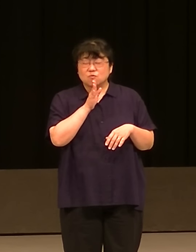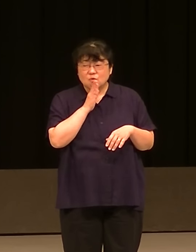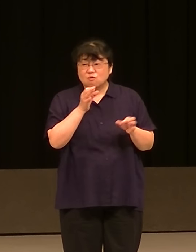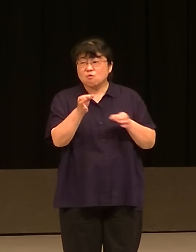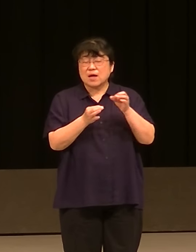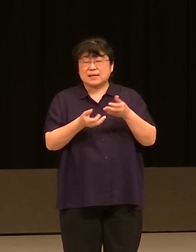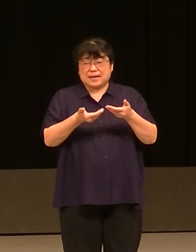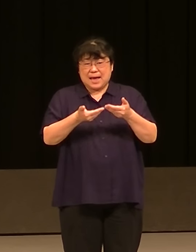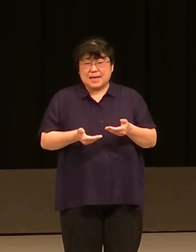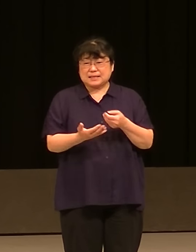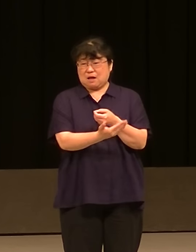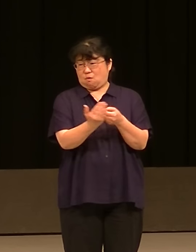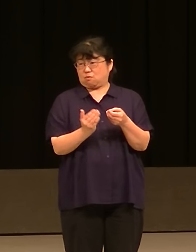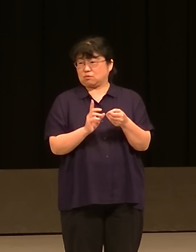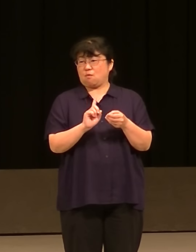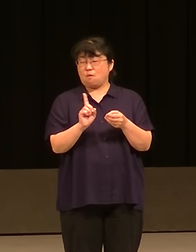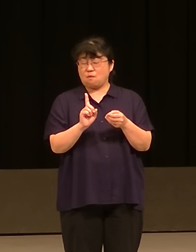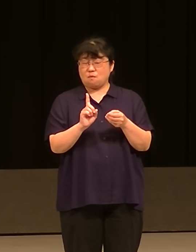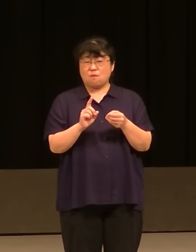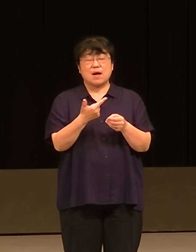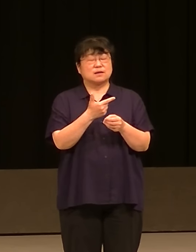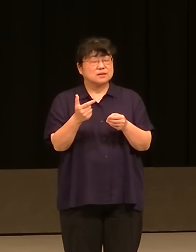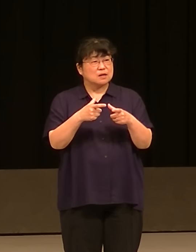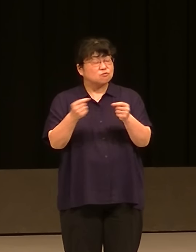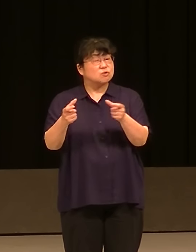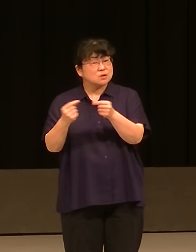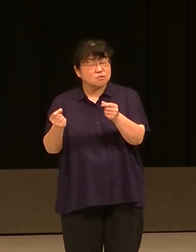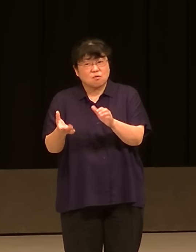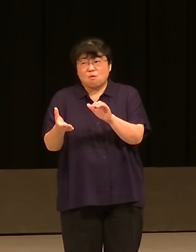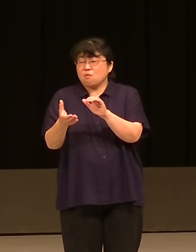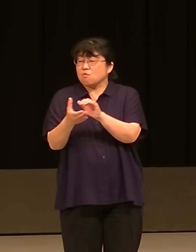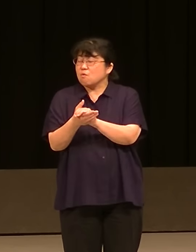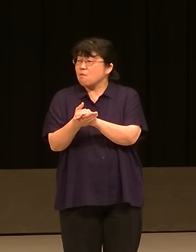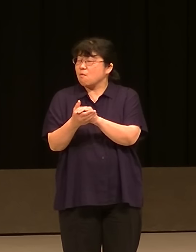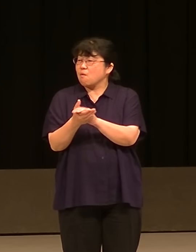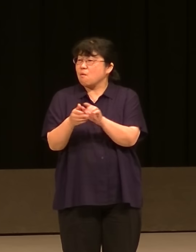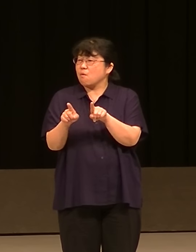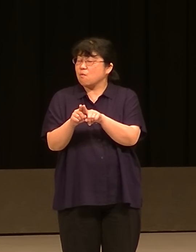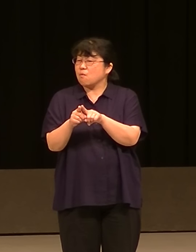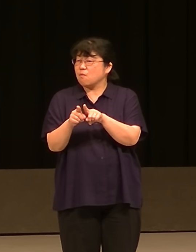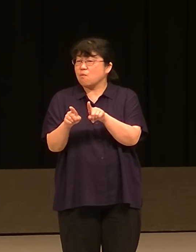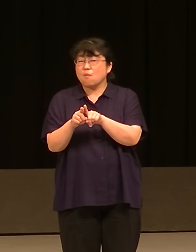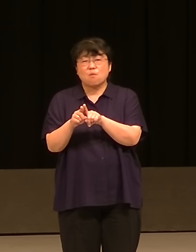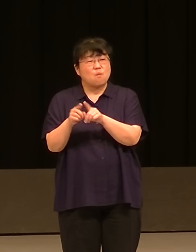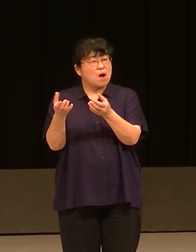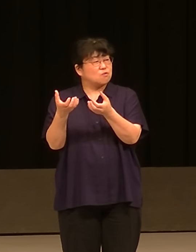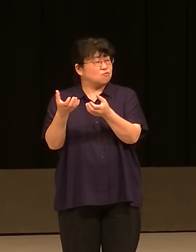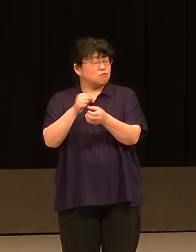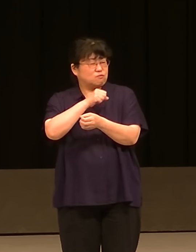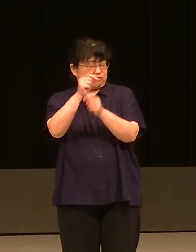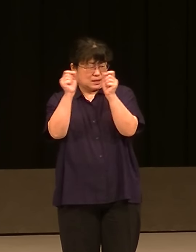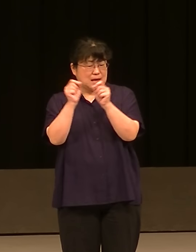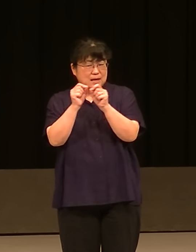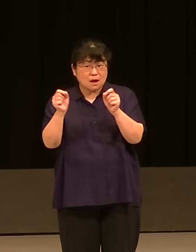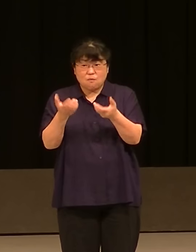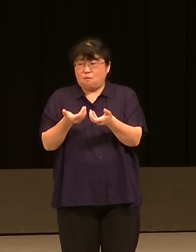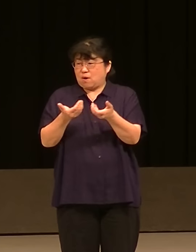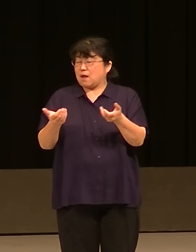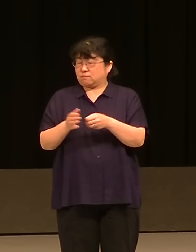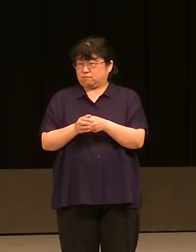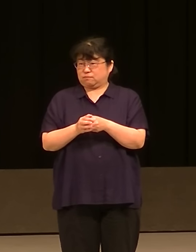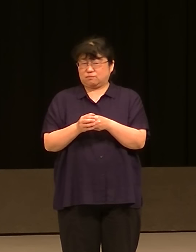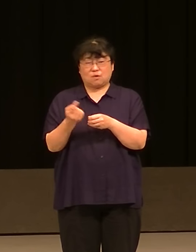全保障というのは諸国民との共和の政府の確保であるということを四国憲法の